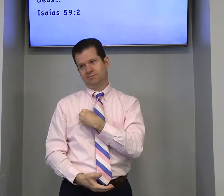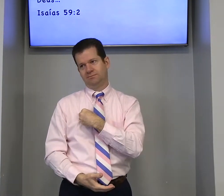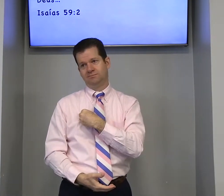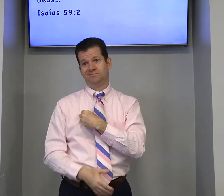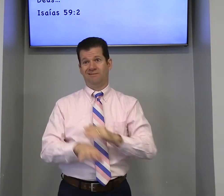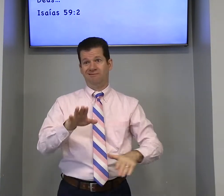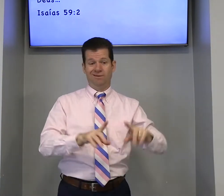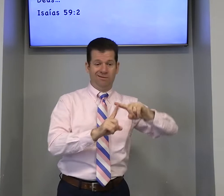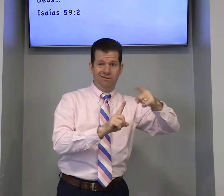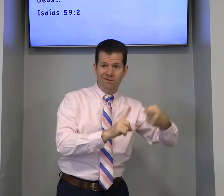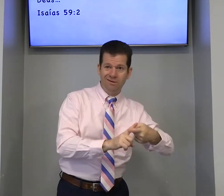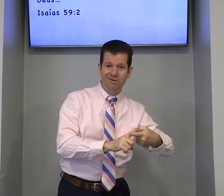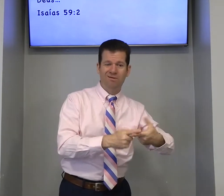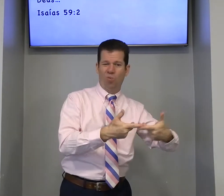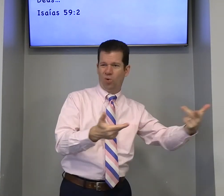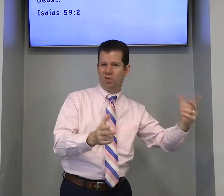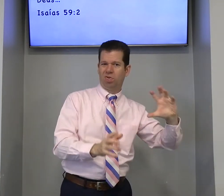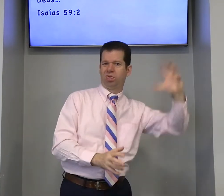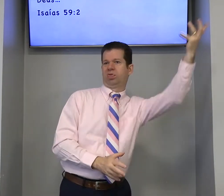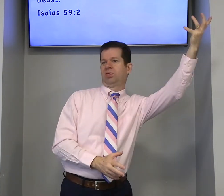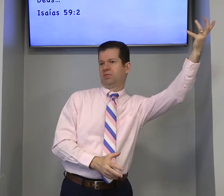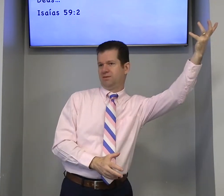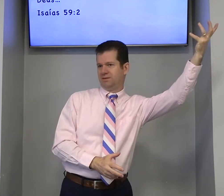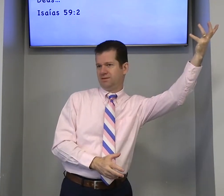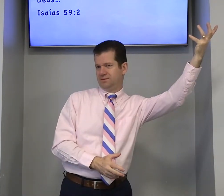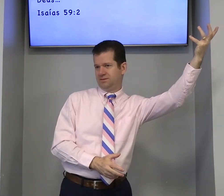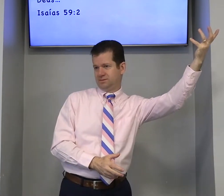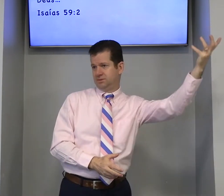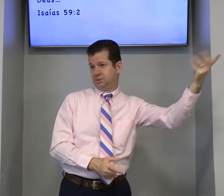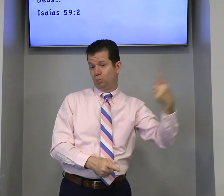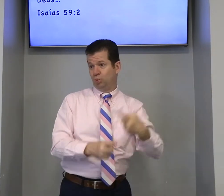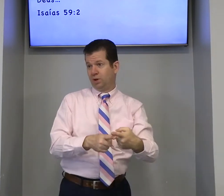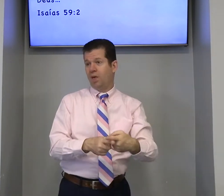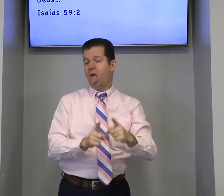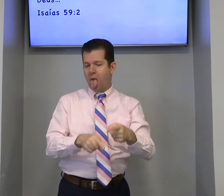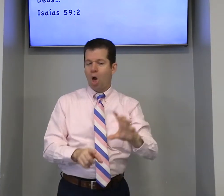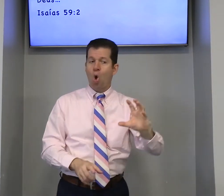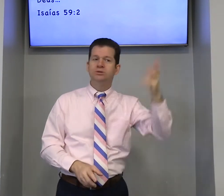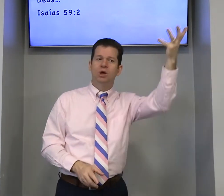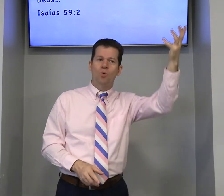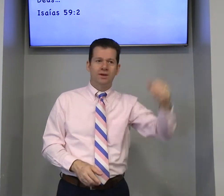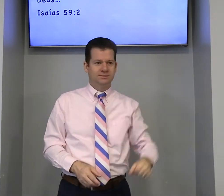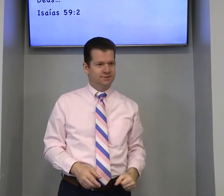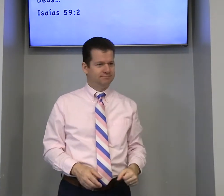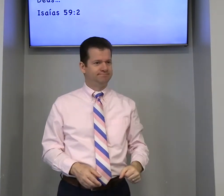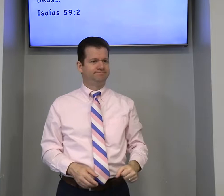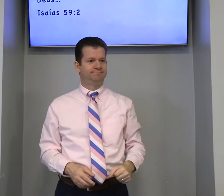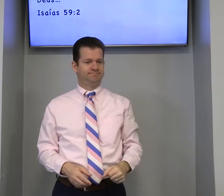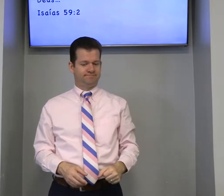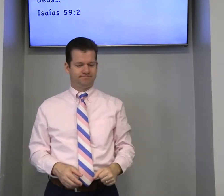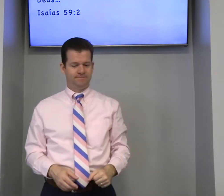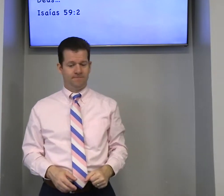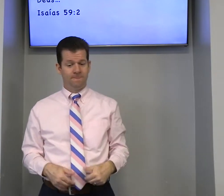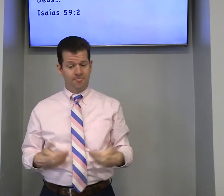Sexo antes do casamento não pode acontecer uma gravidez fora do casamento. Essa é a consequência.